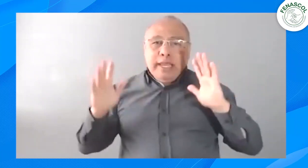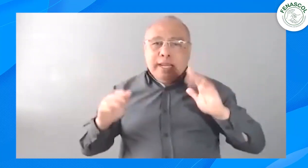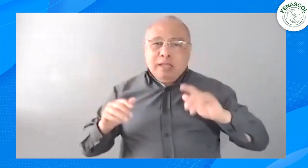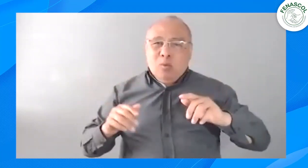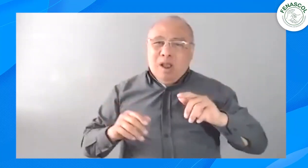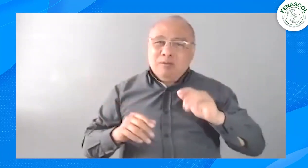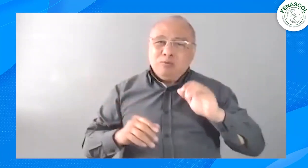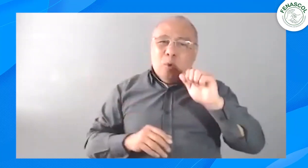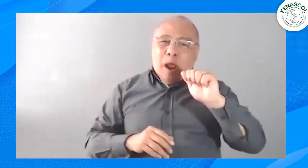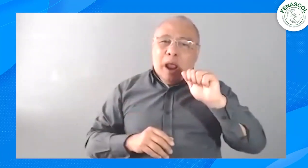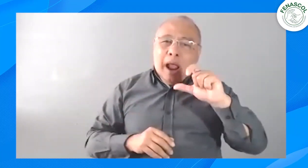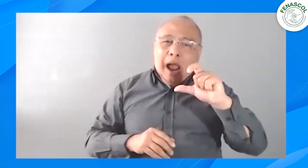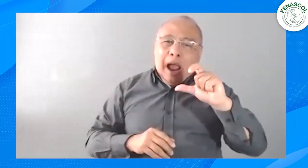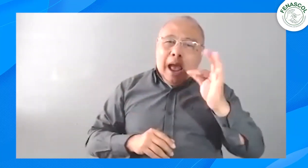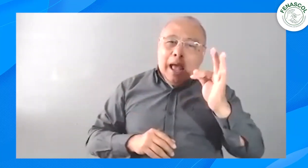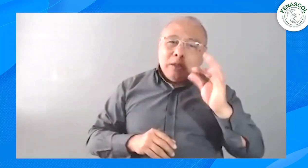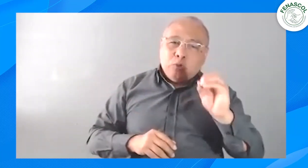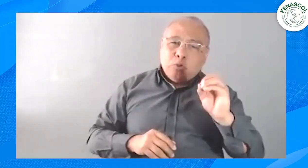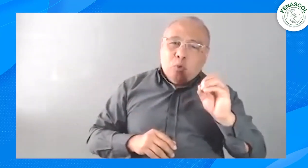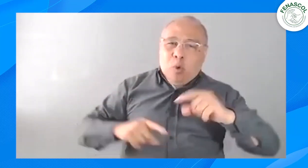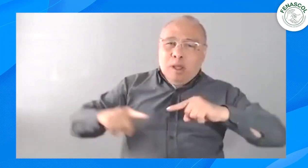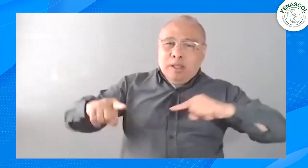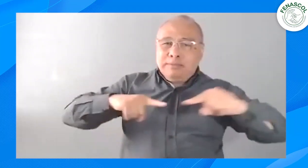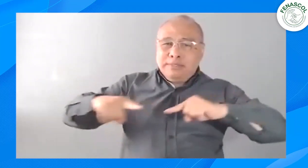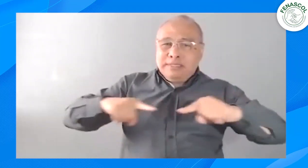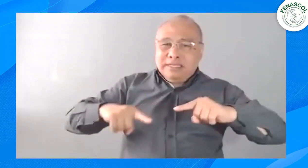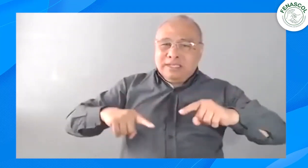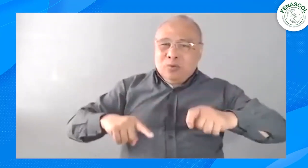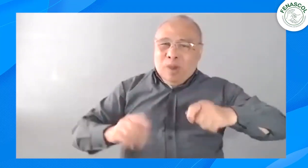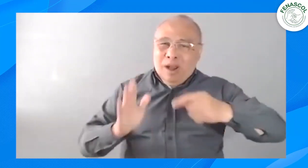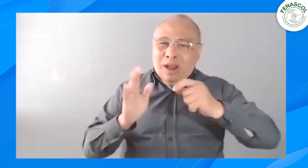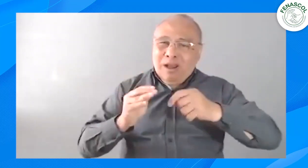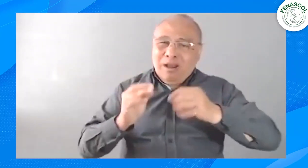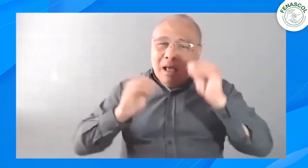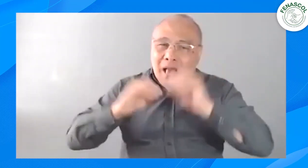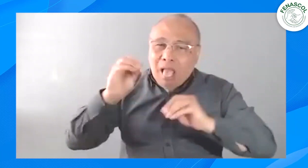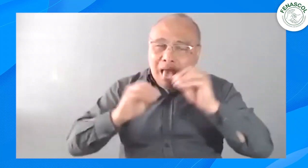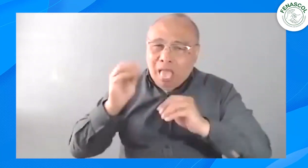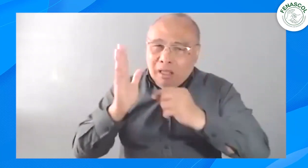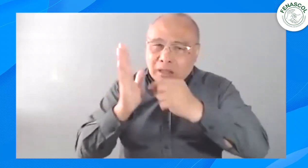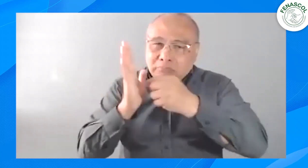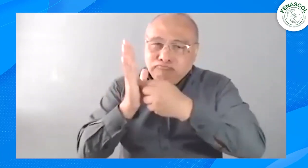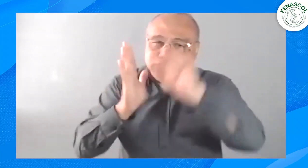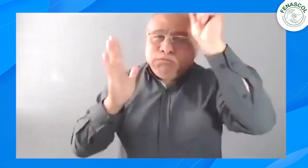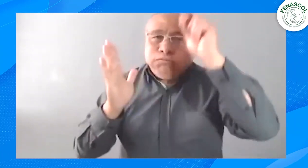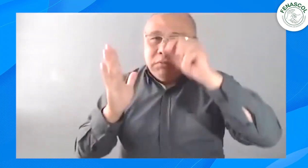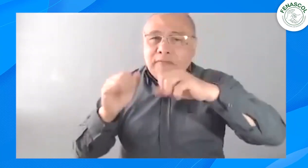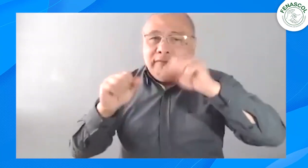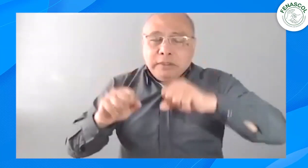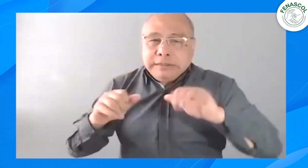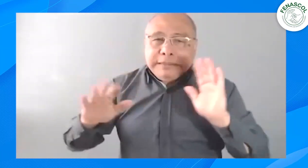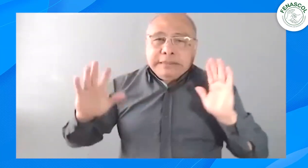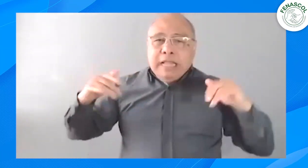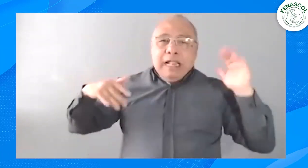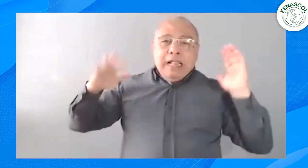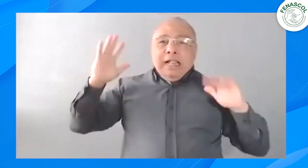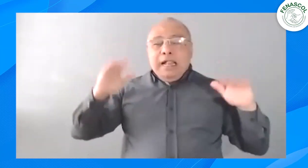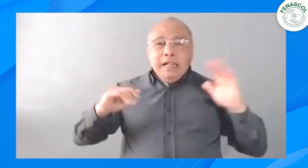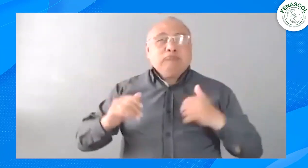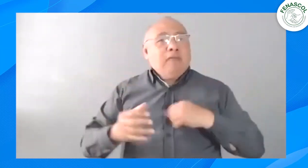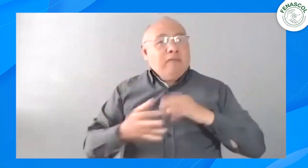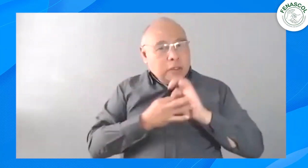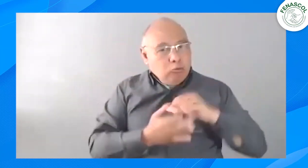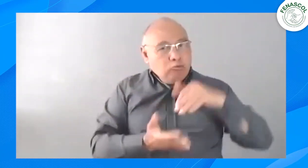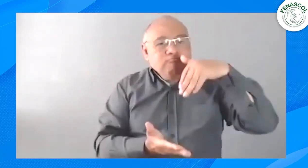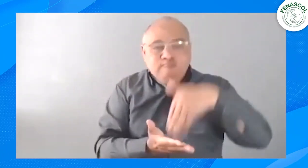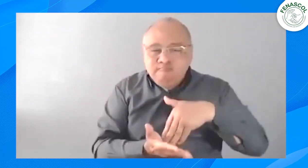que ya se tenía este proyecto de resolución pero no quisieron hacerlo se habló entonces de hacer un acto administrativo para que a través de ese